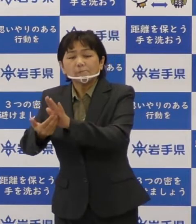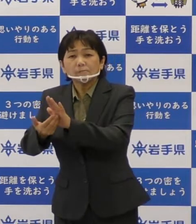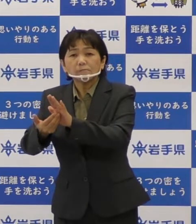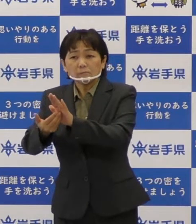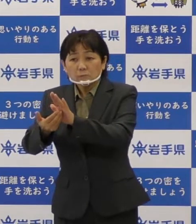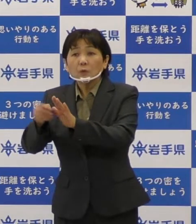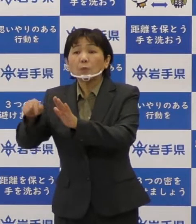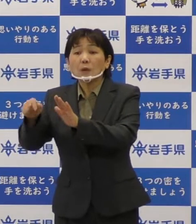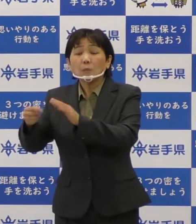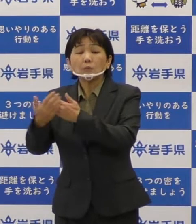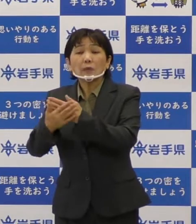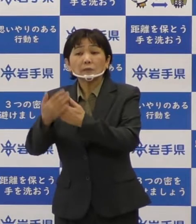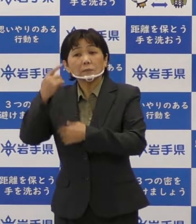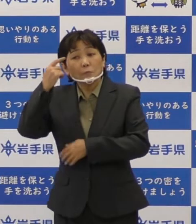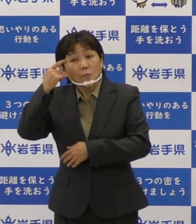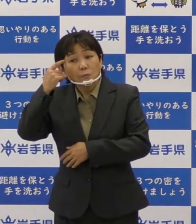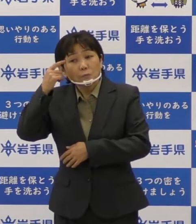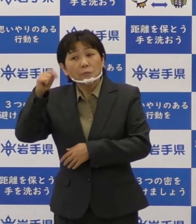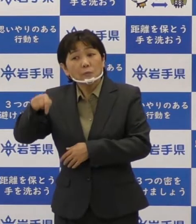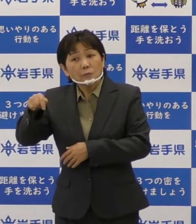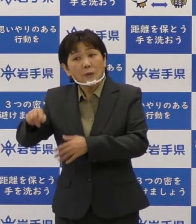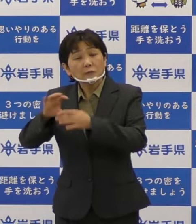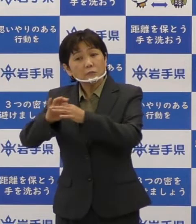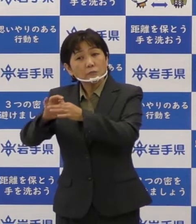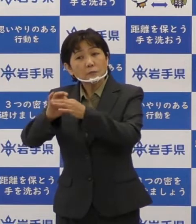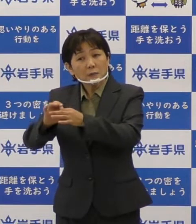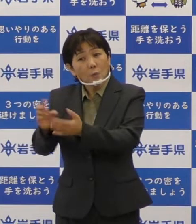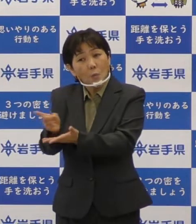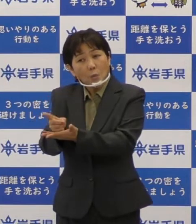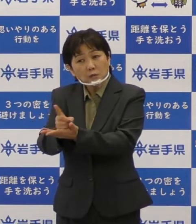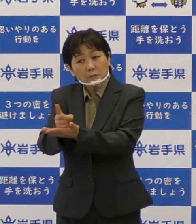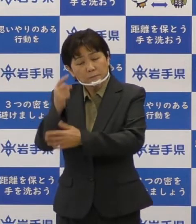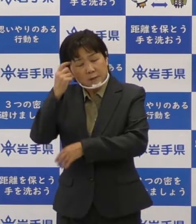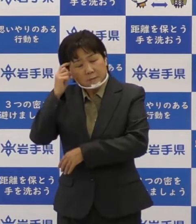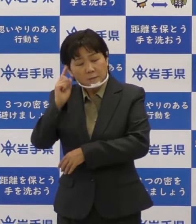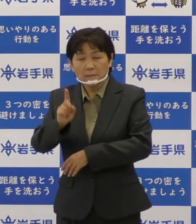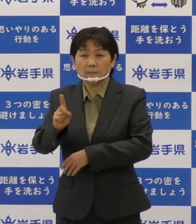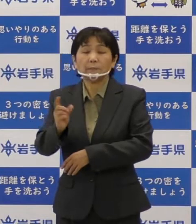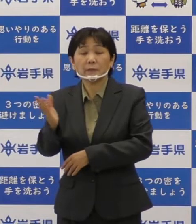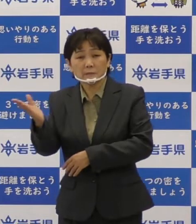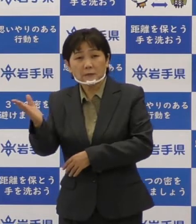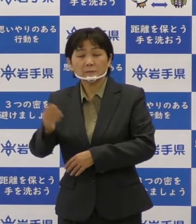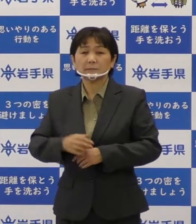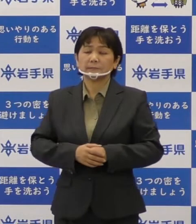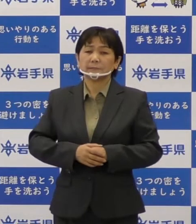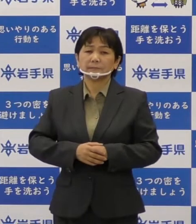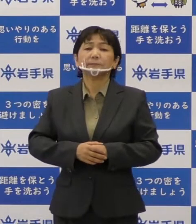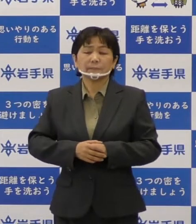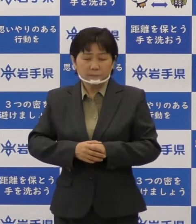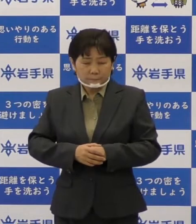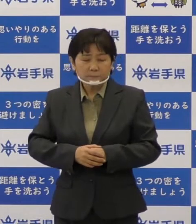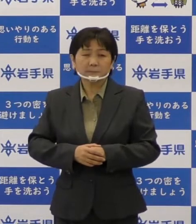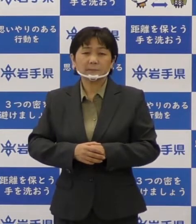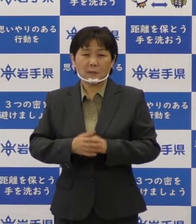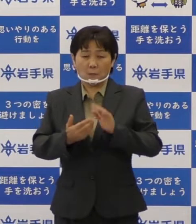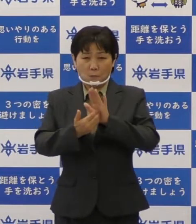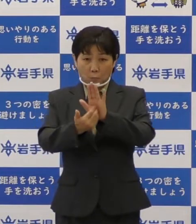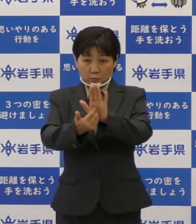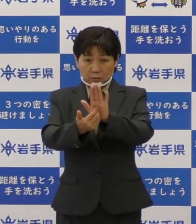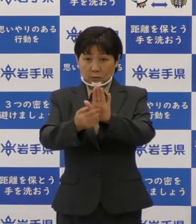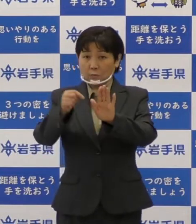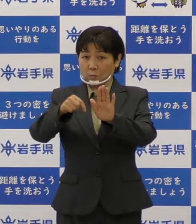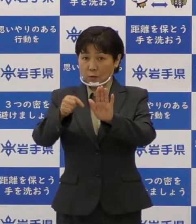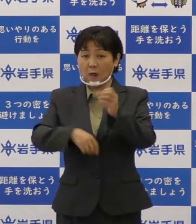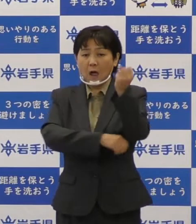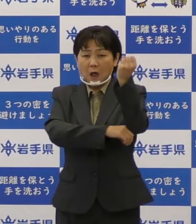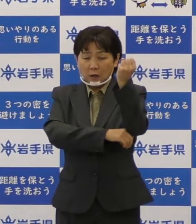かと思いますけれども、これについても、今後の方針を 取りますね。感染防止は、基本的な